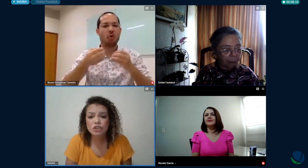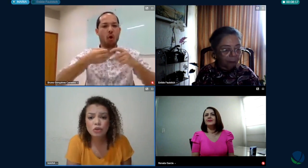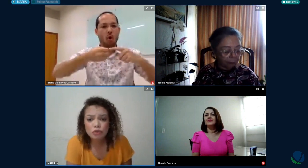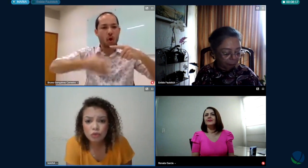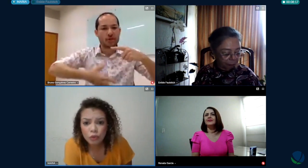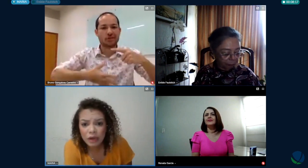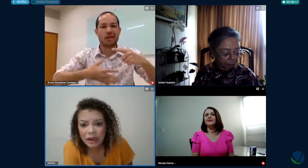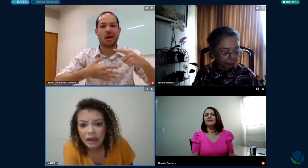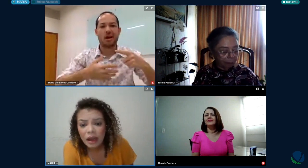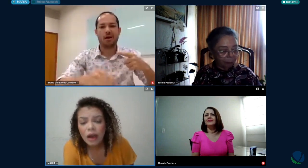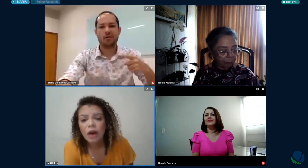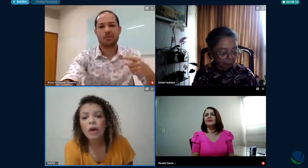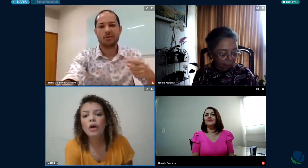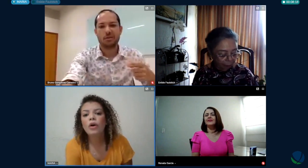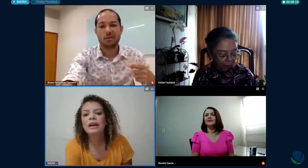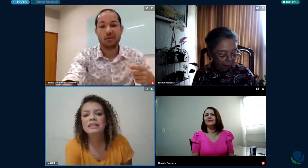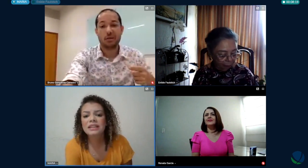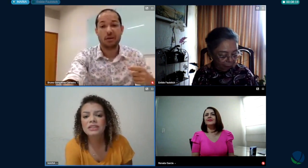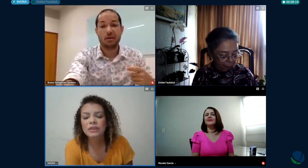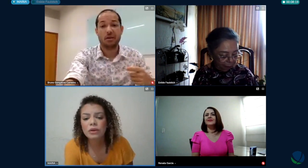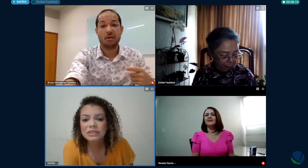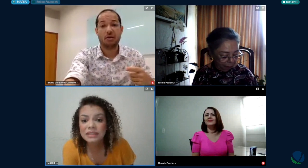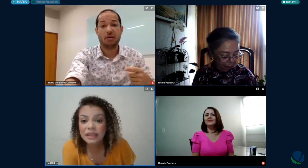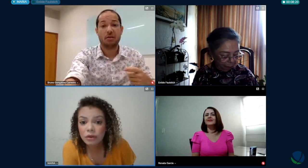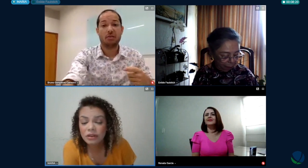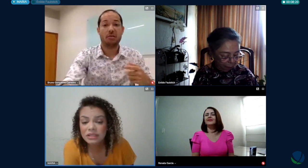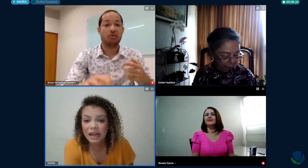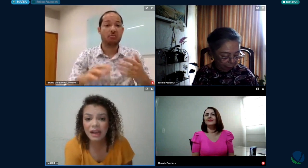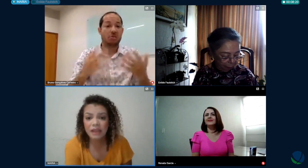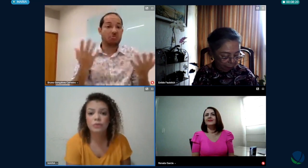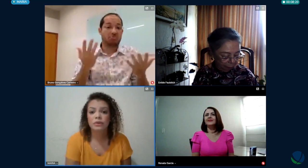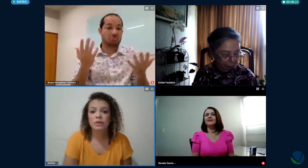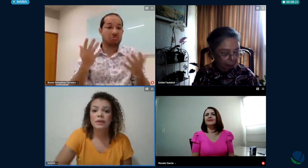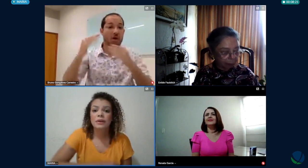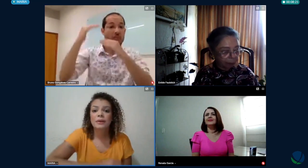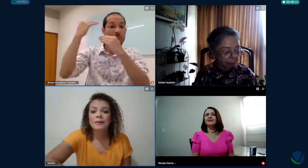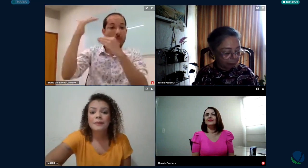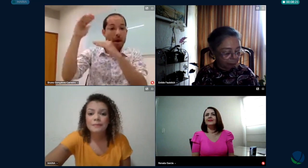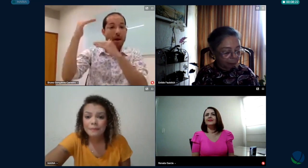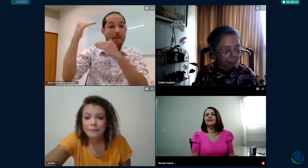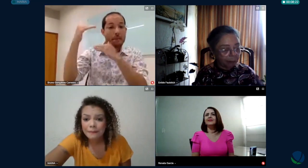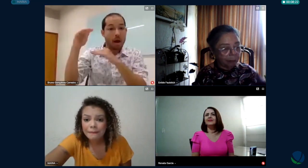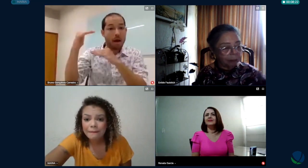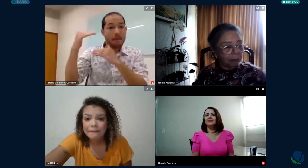6, a estrutura organizacional do seu glossário,